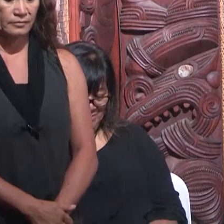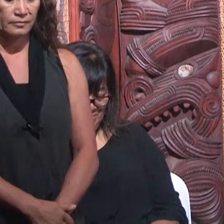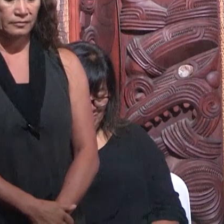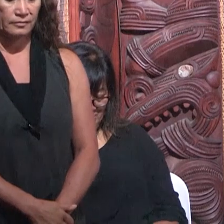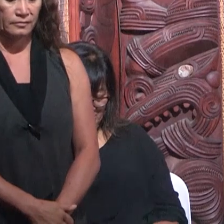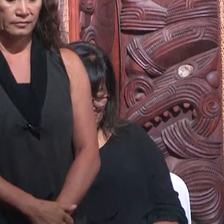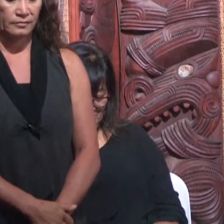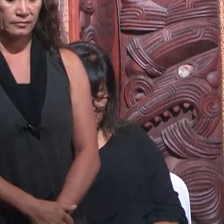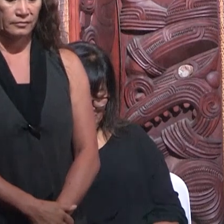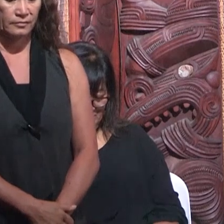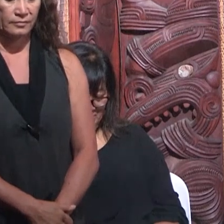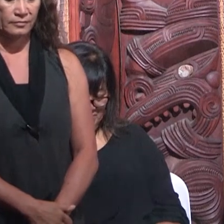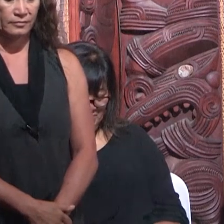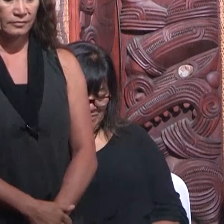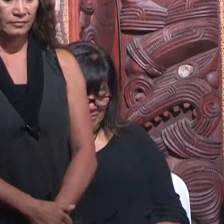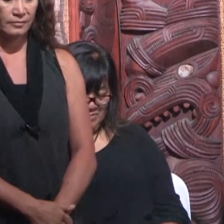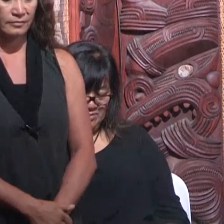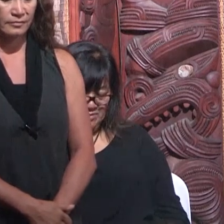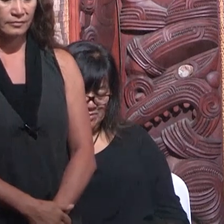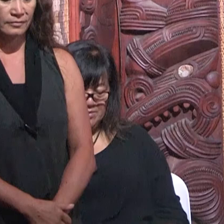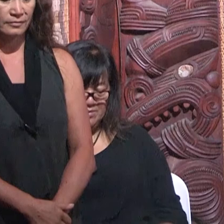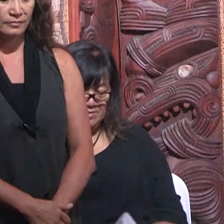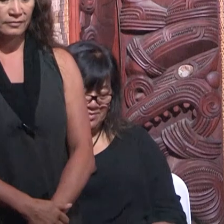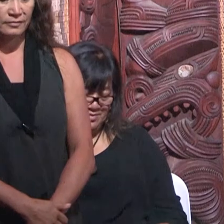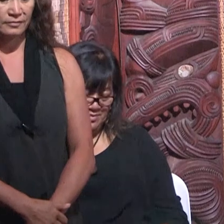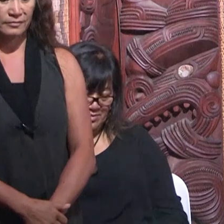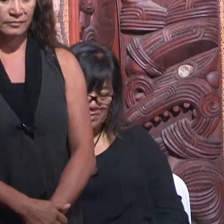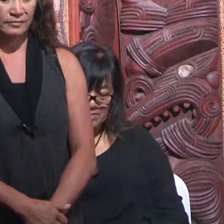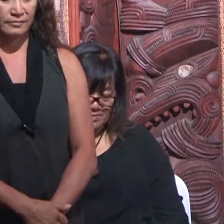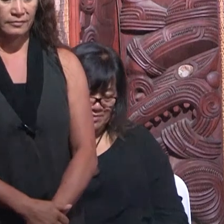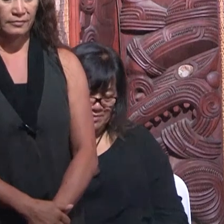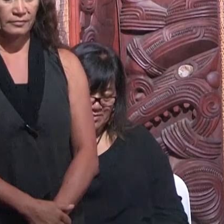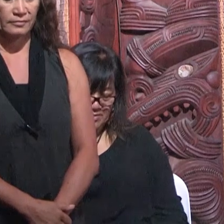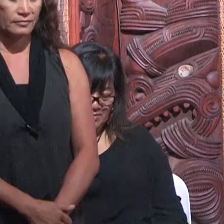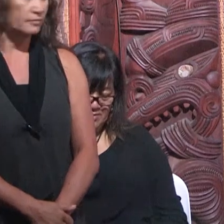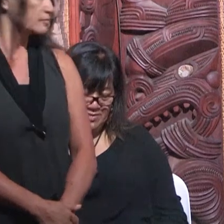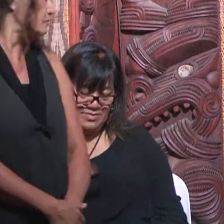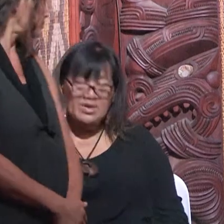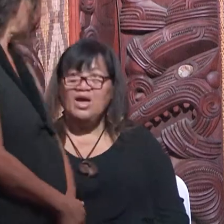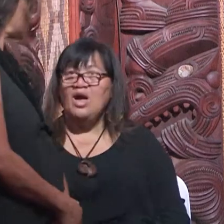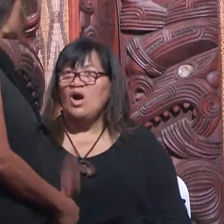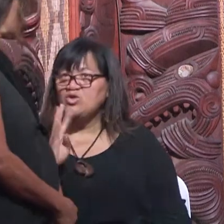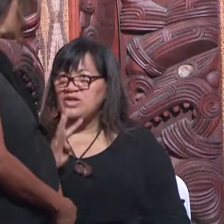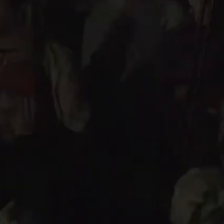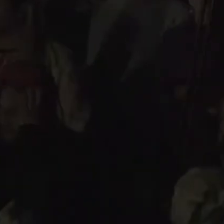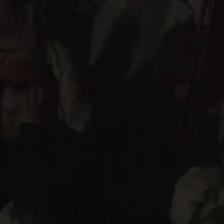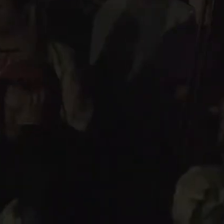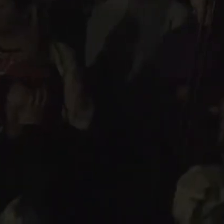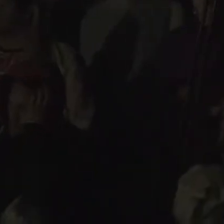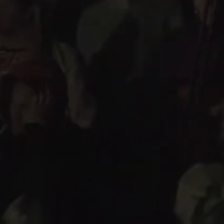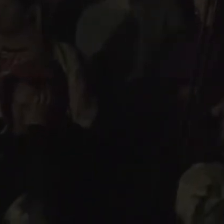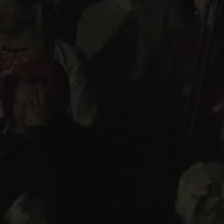in de vele taken die voor ons liggen, zodat de mensen in Aotearoa, Nieuw-Zeeland kunnen leven in een land waar iedereen zich